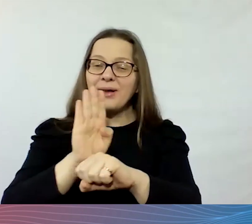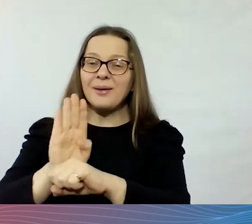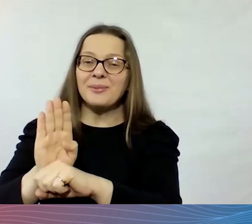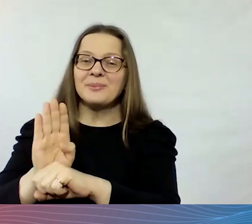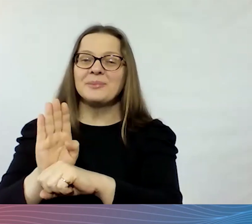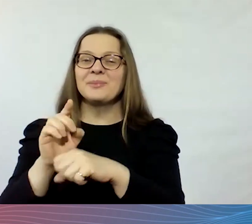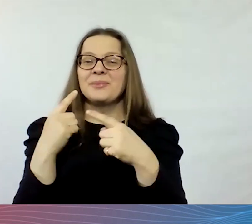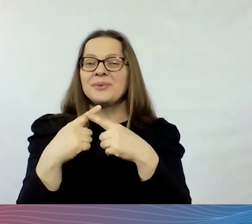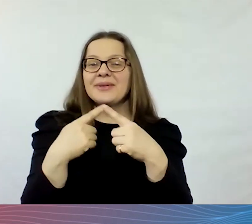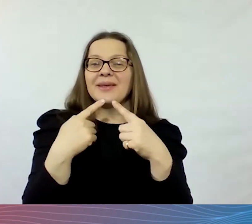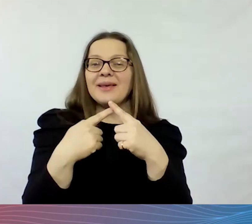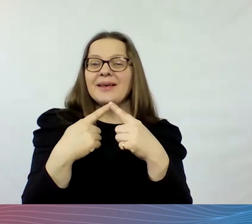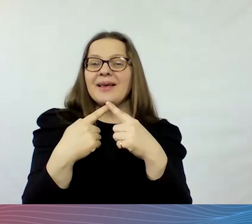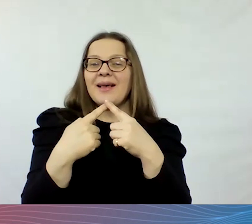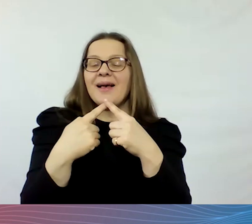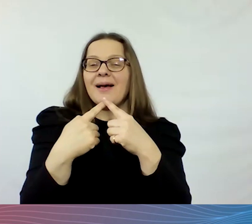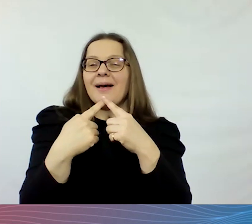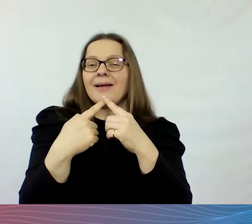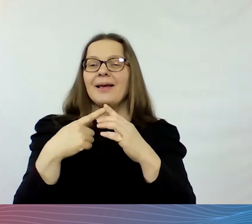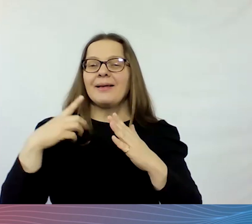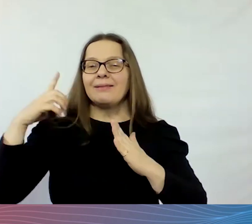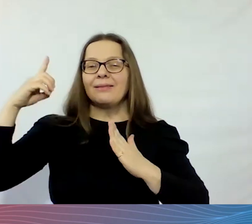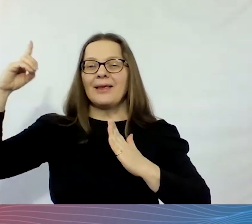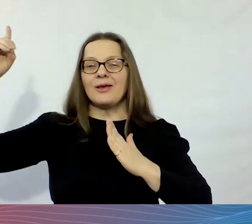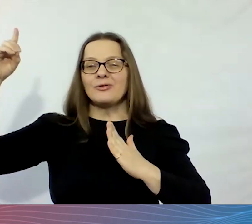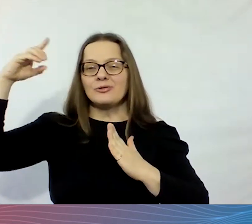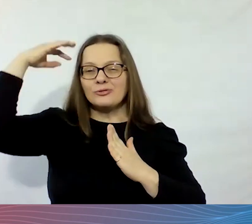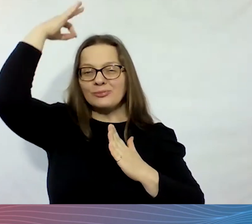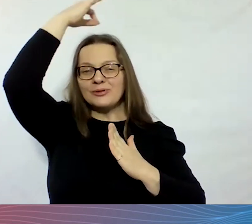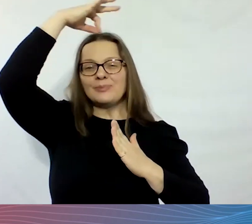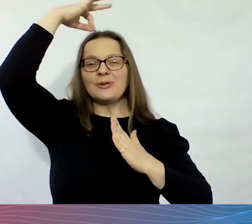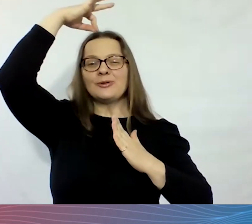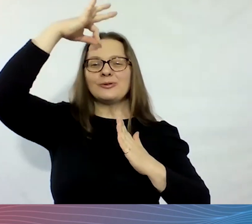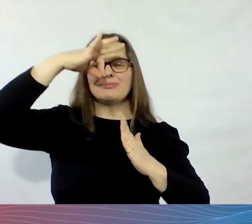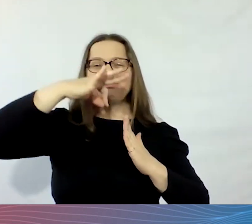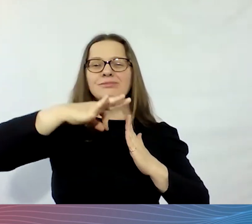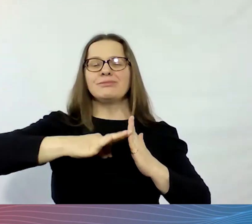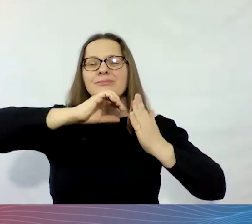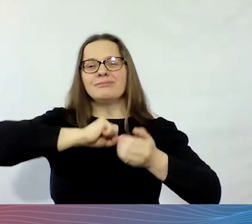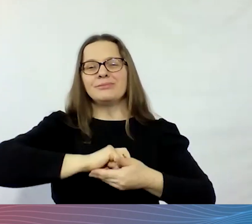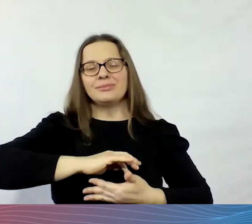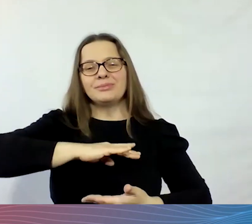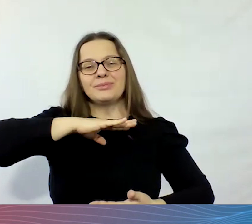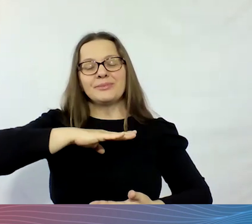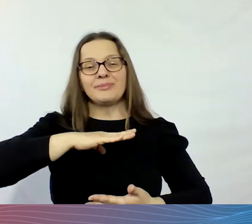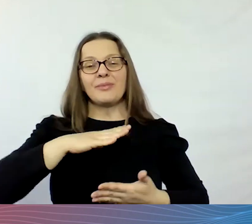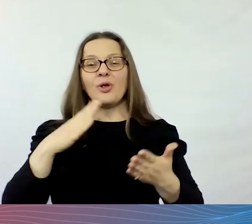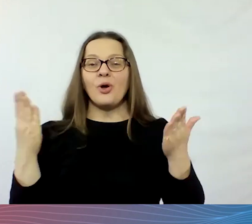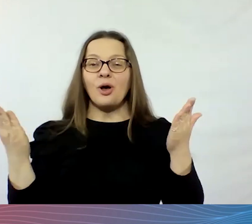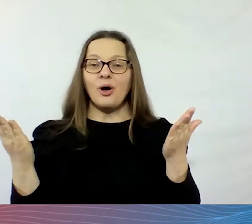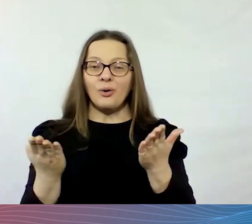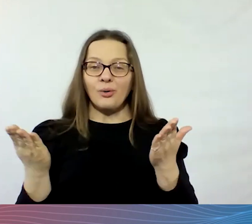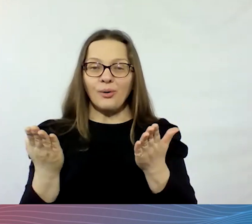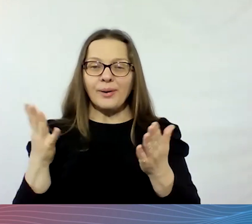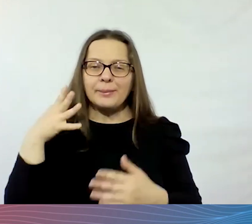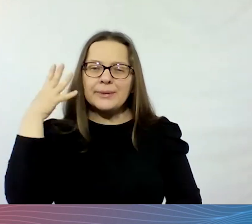a habitação de Deus no Espírito. É isso que Deus quer, tá bom? Eu vou terminar hoje mais cedo, eu